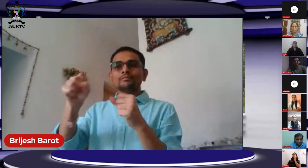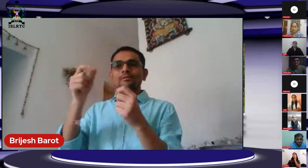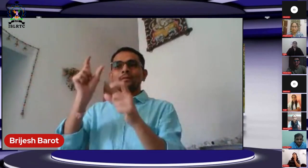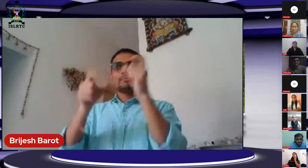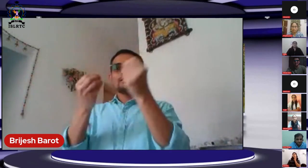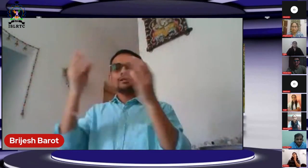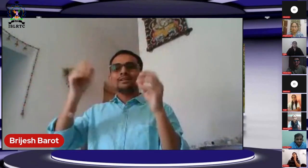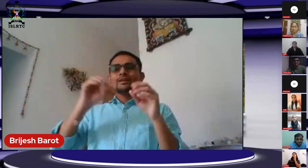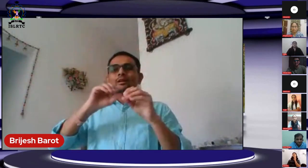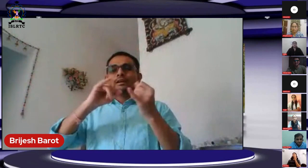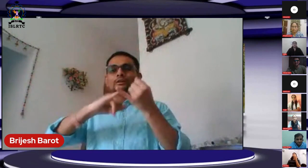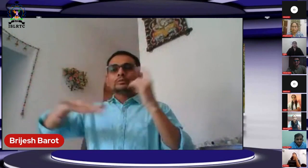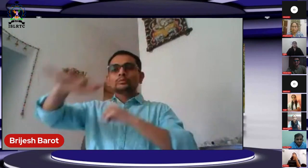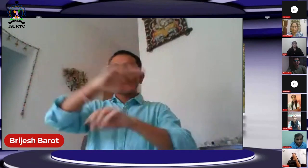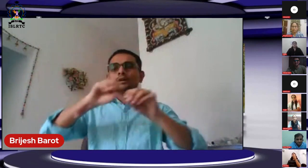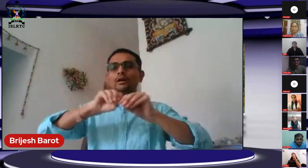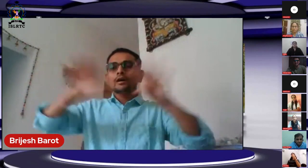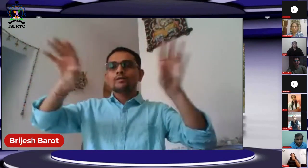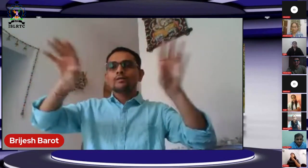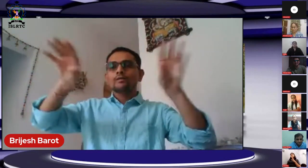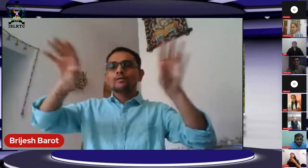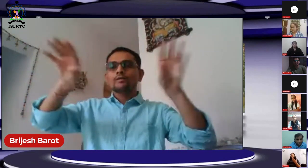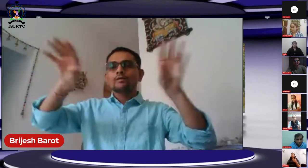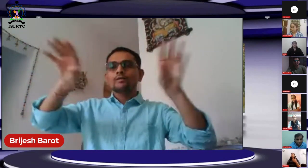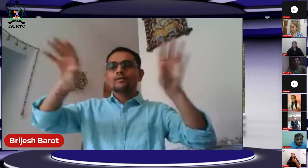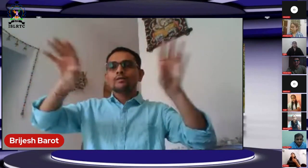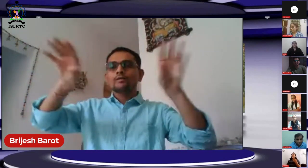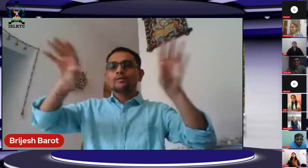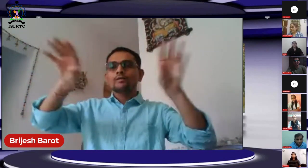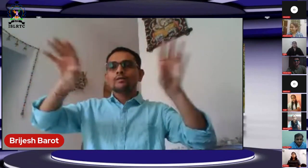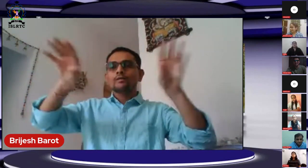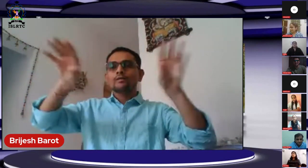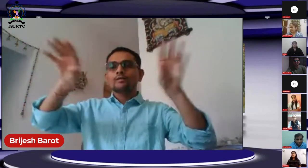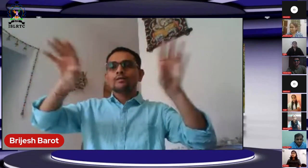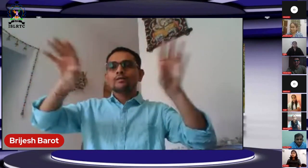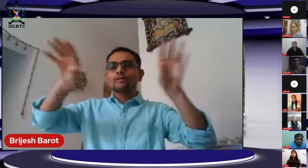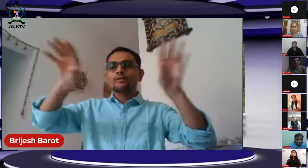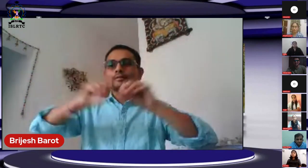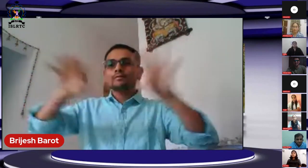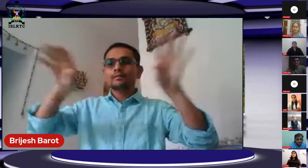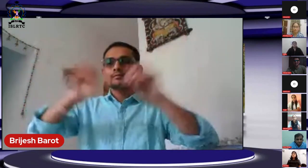धीरे धीरे स्टार्ट हुआ, एक्सेसिबिलिटी हो रही है थोड़ी बहुत, सोसाइटी में उसके बारे में इंफॉर्मेशन मिल रही है।